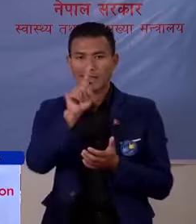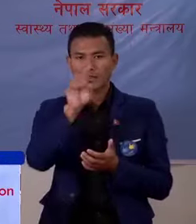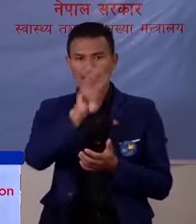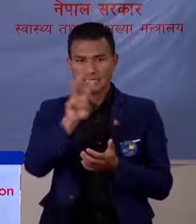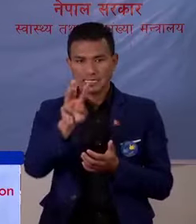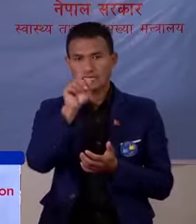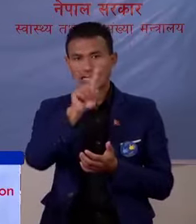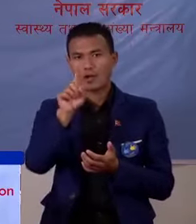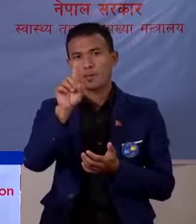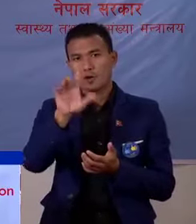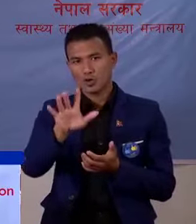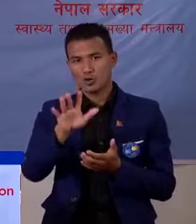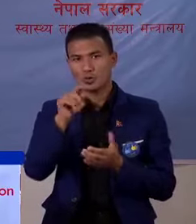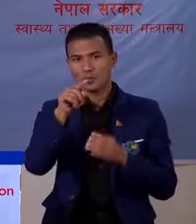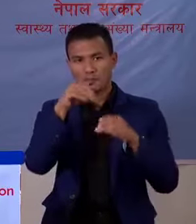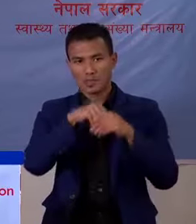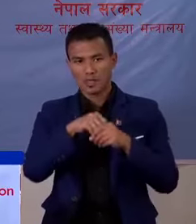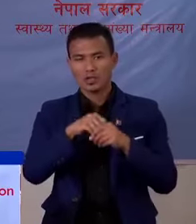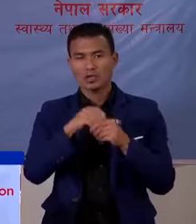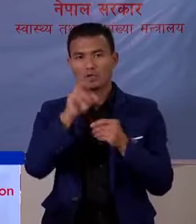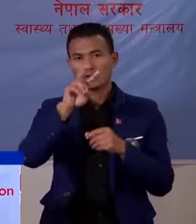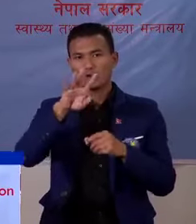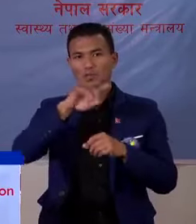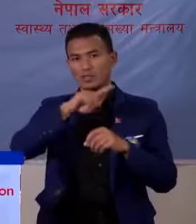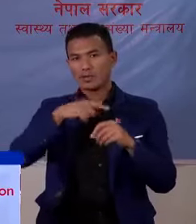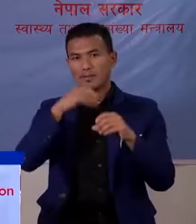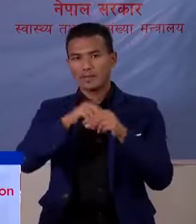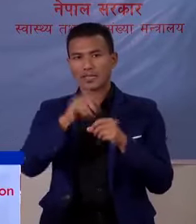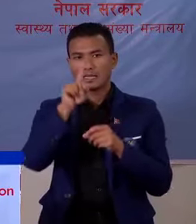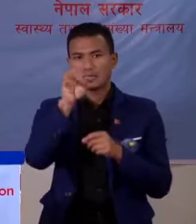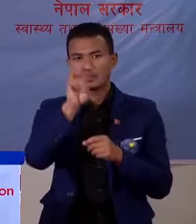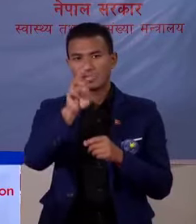11:33 र 11:15, जसमा गत 24 घण्टामा